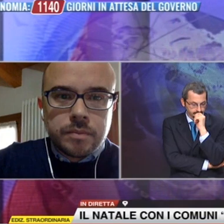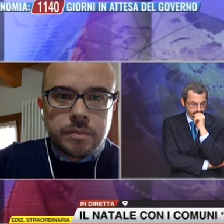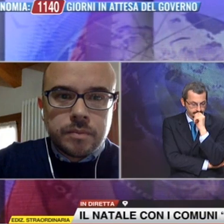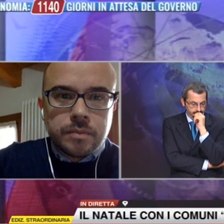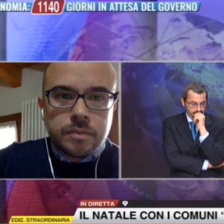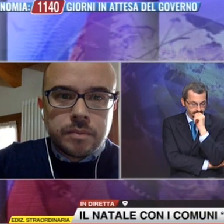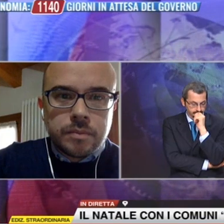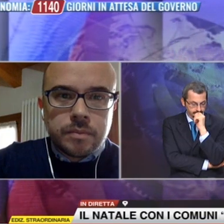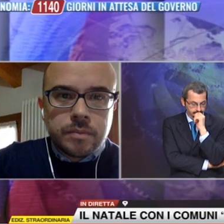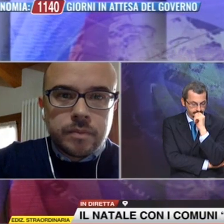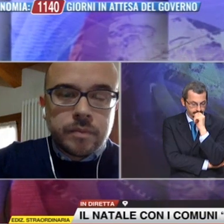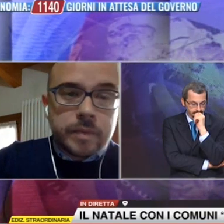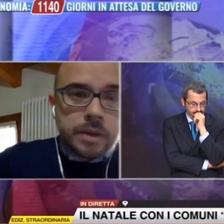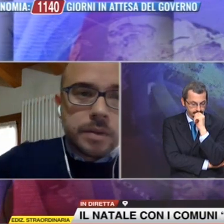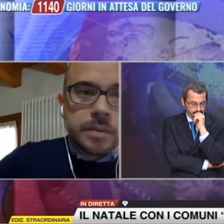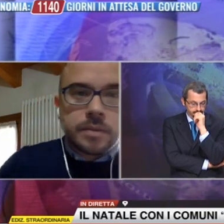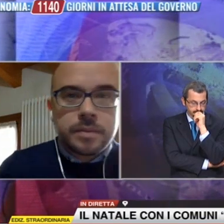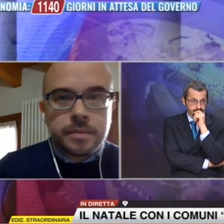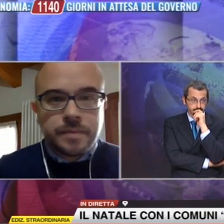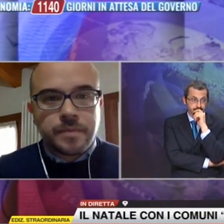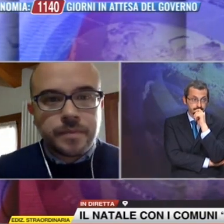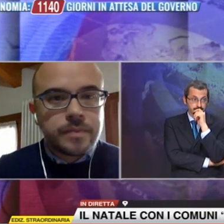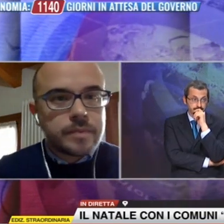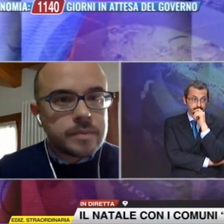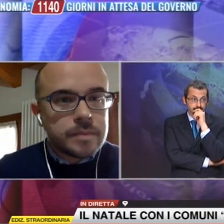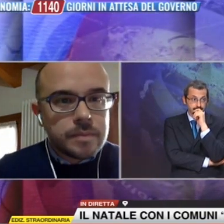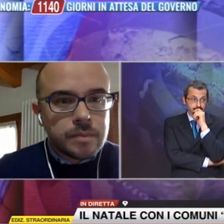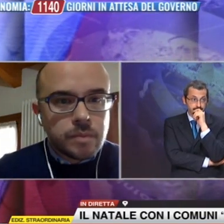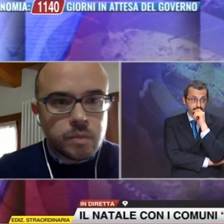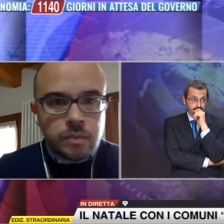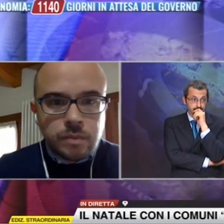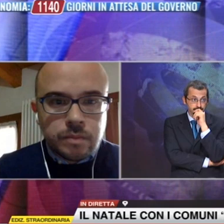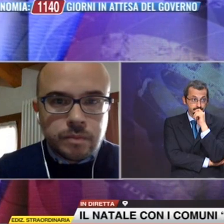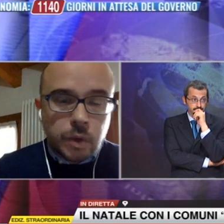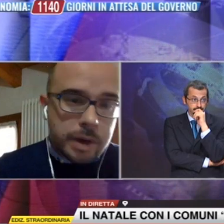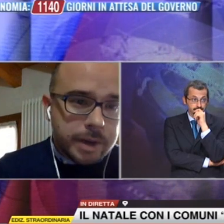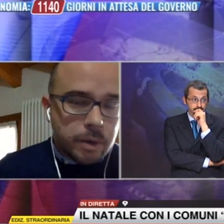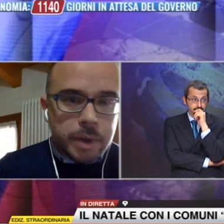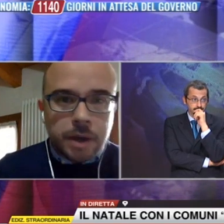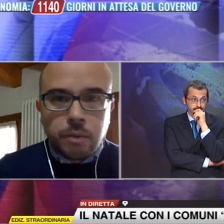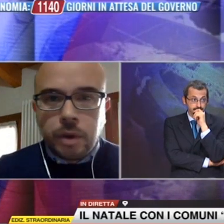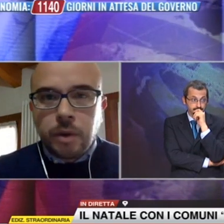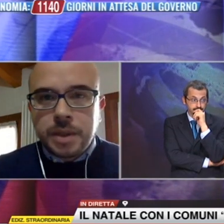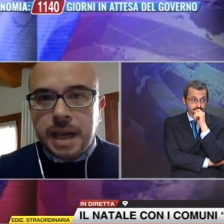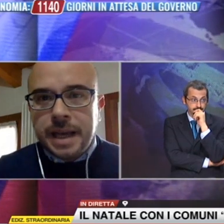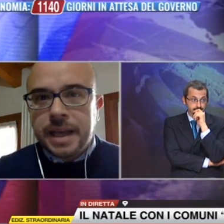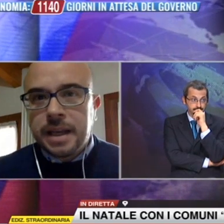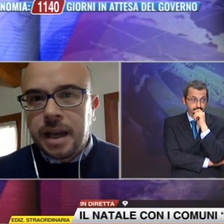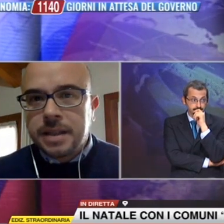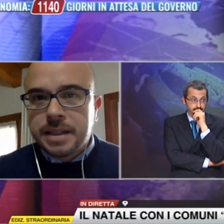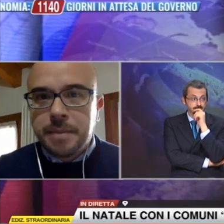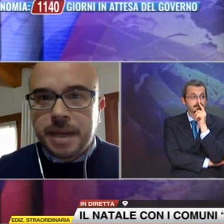ancora dimenticati. È vero che era uguale in tutta Italia, ma era un disastro in tutta Italia, però. Non è vero, perché comunque, come sai,